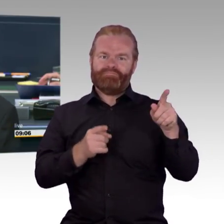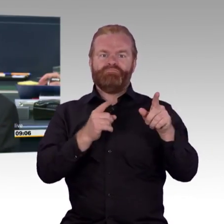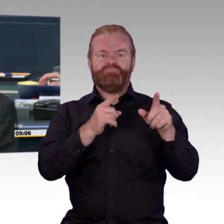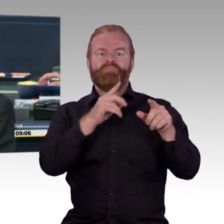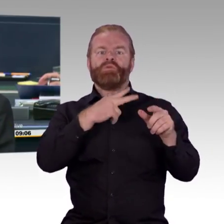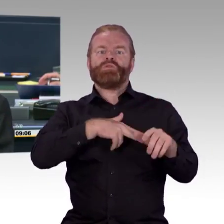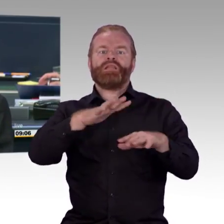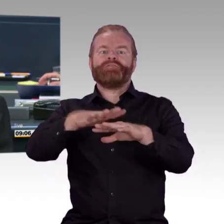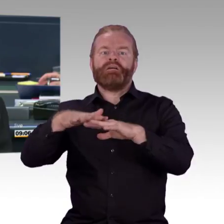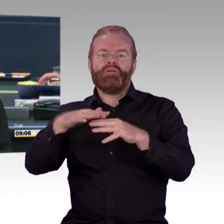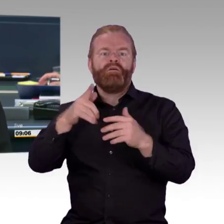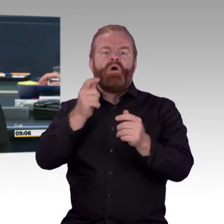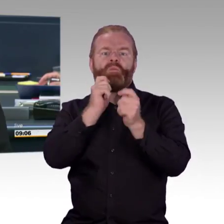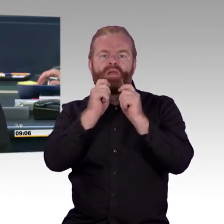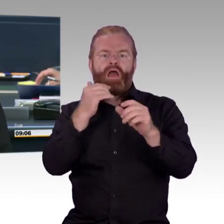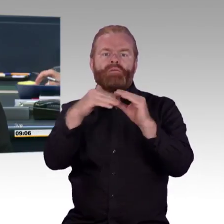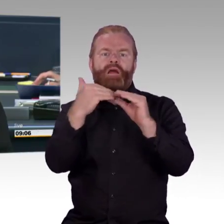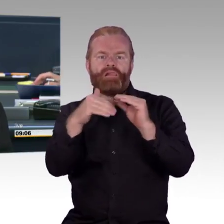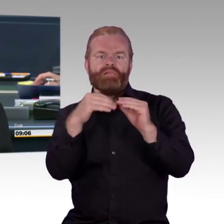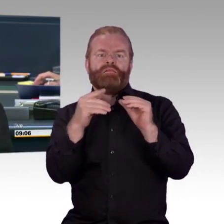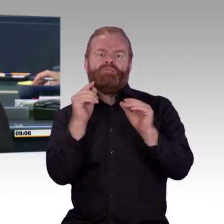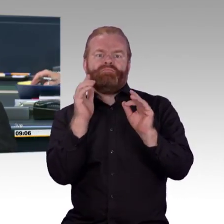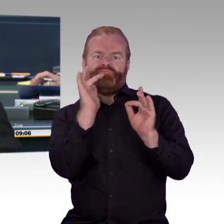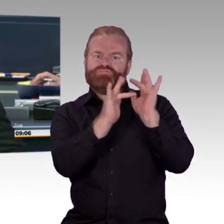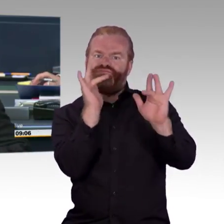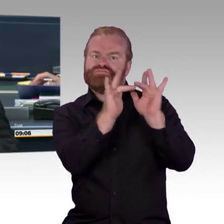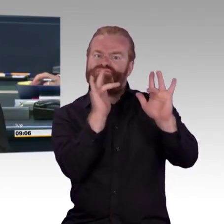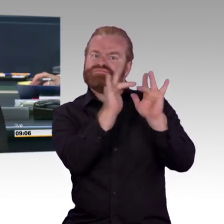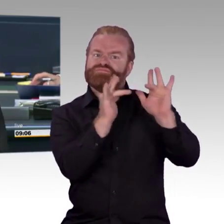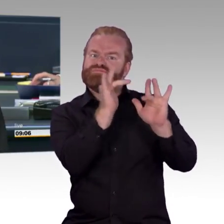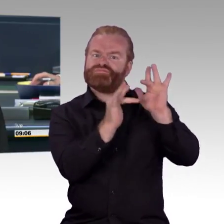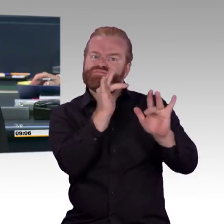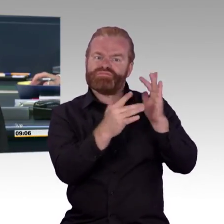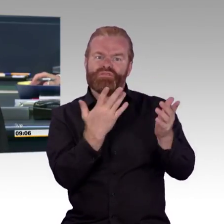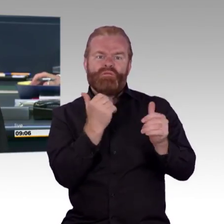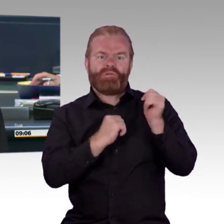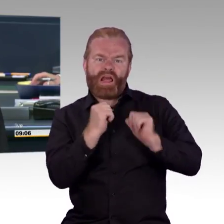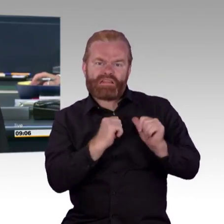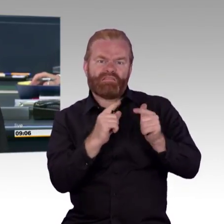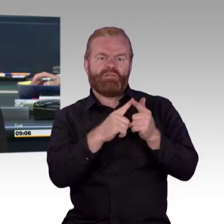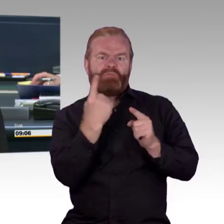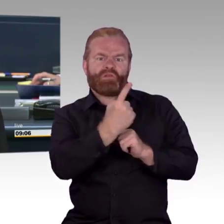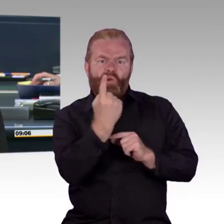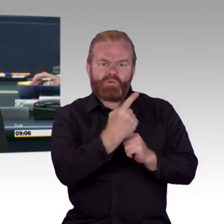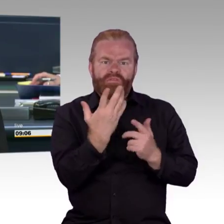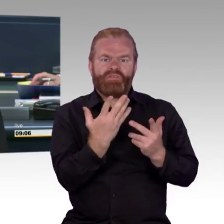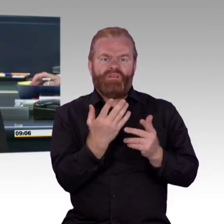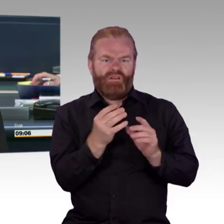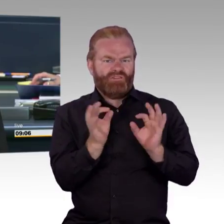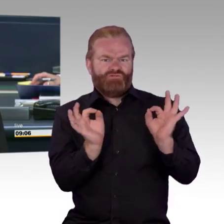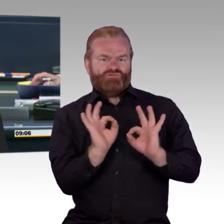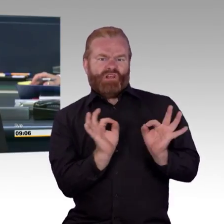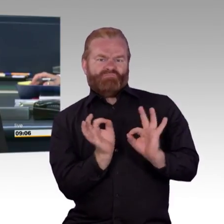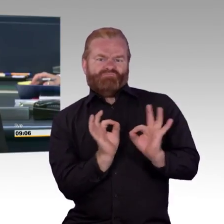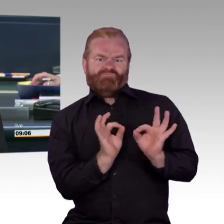lassen. Die Inszenierung vom vergangenen Freitag hatte nicht nur die beschriebenen Persönlichkeitsverletzungen